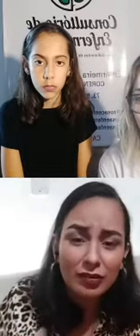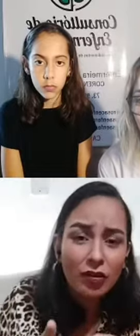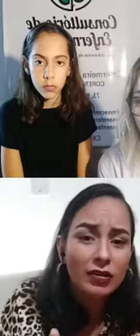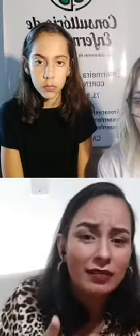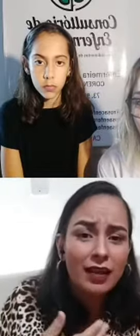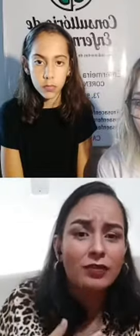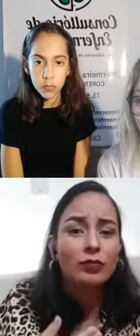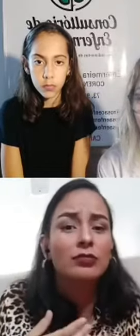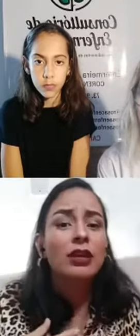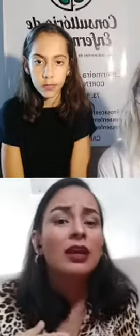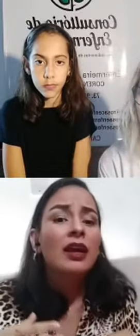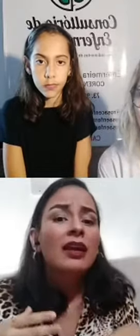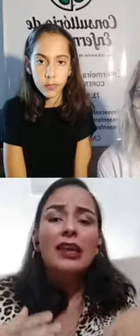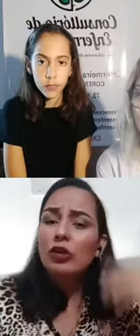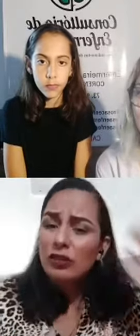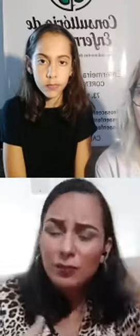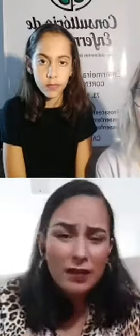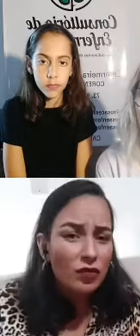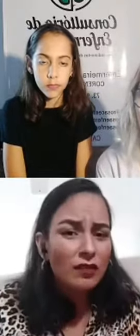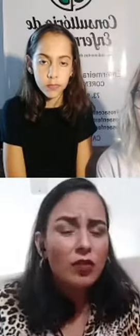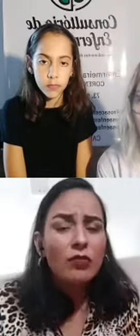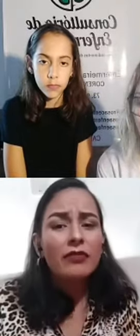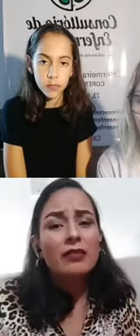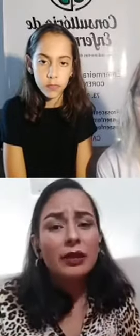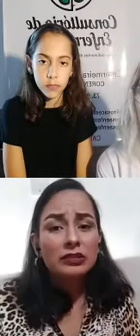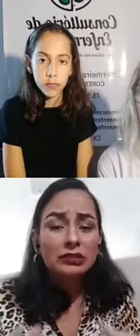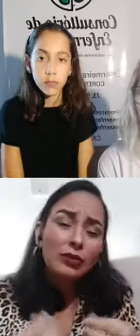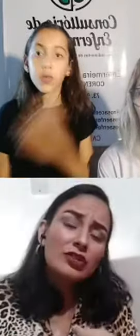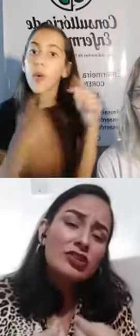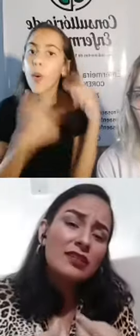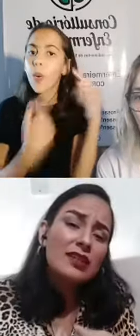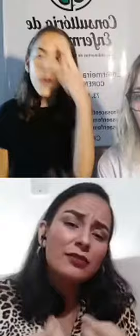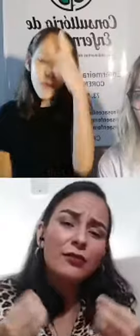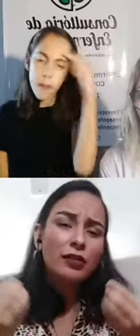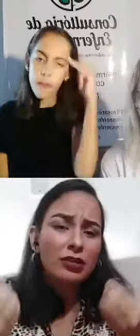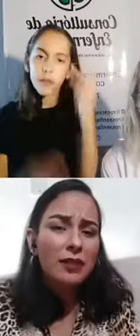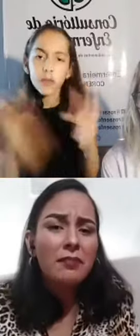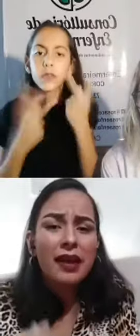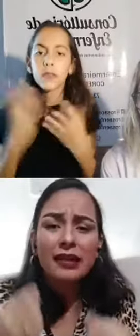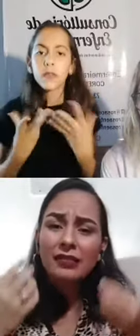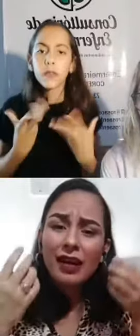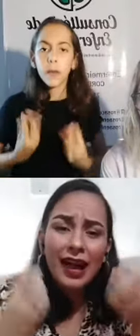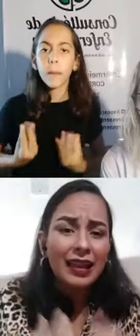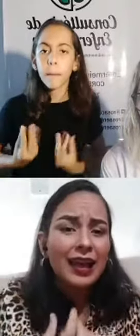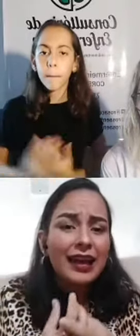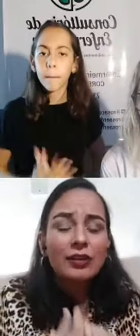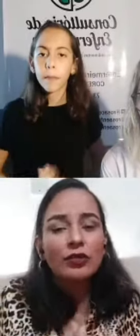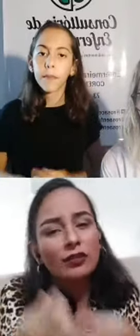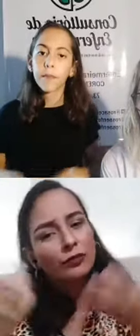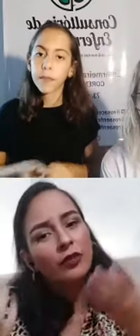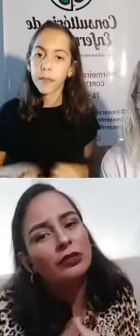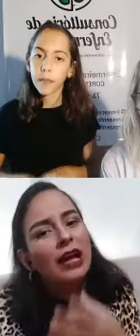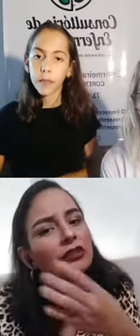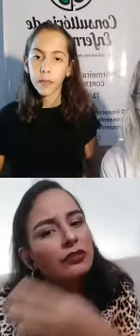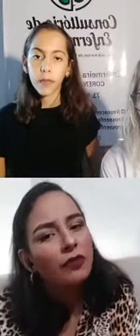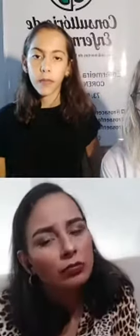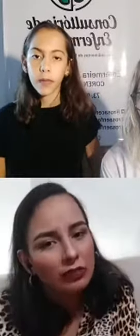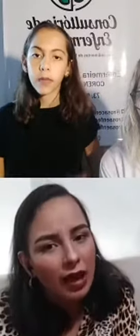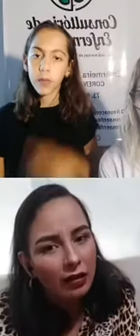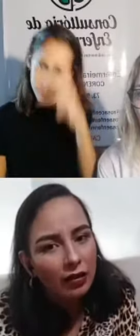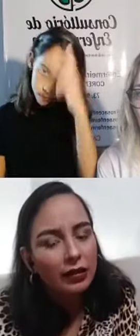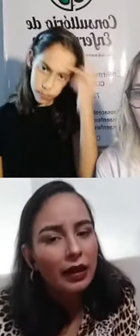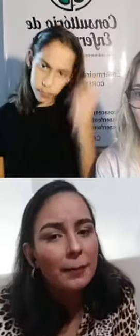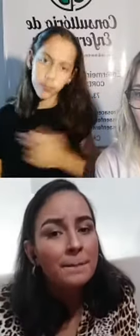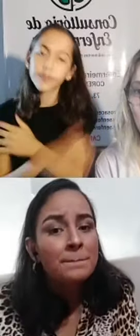não esgota esse assunto. Tem outras pessoas que eu converso bastante, então a gente sente falta, tem medo, tem a galera que eu sinto vontade de